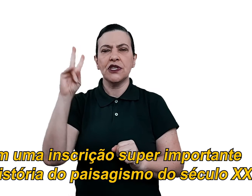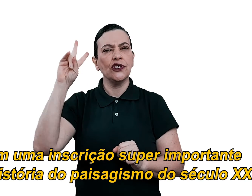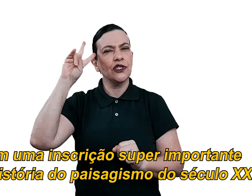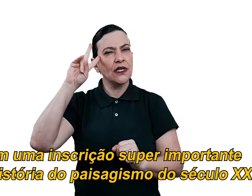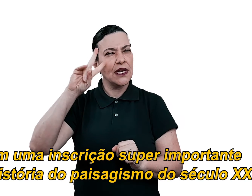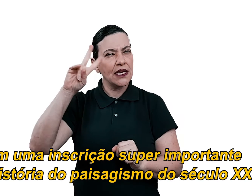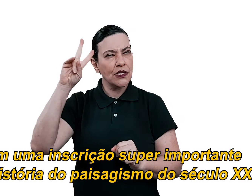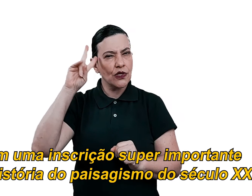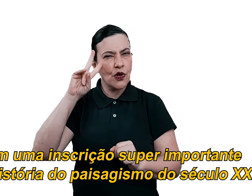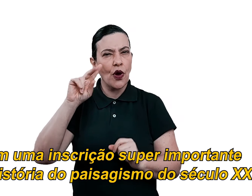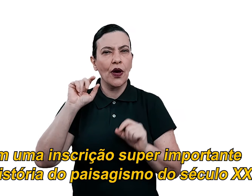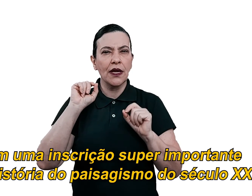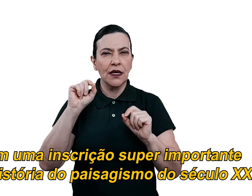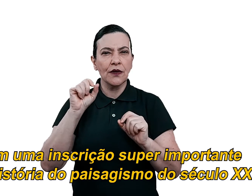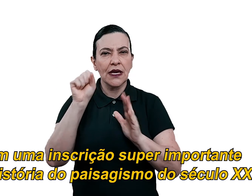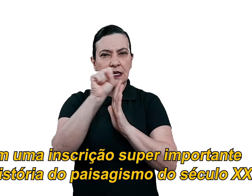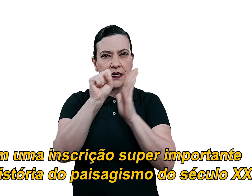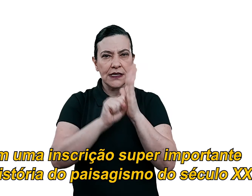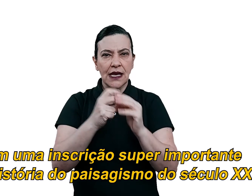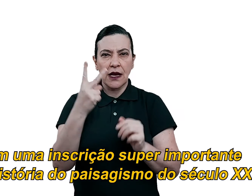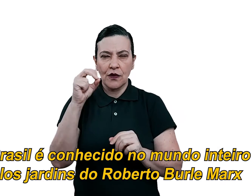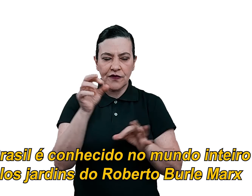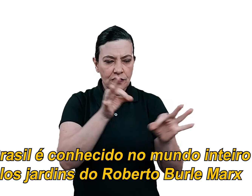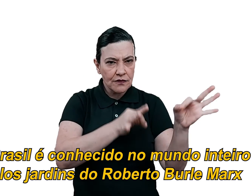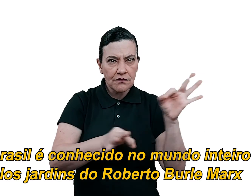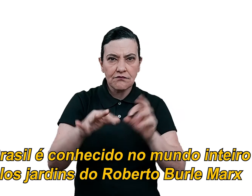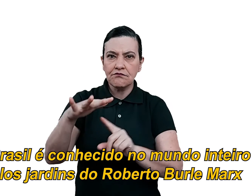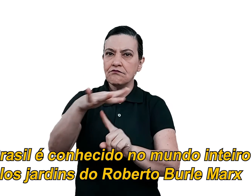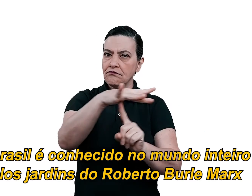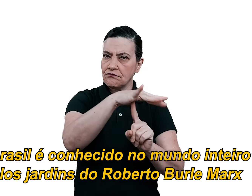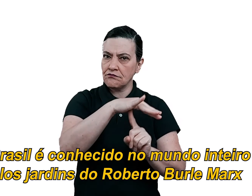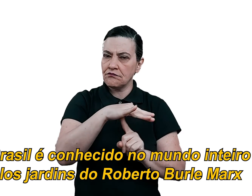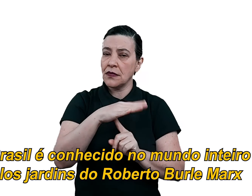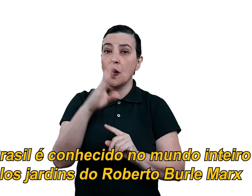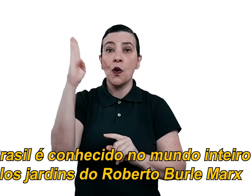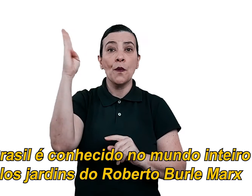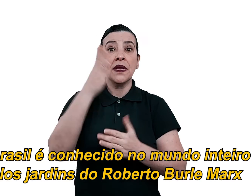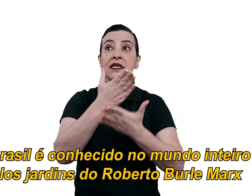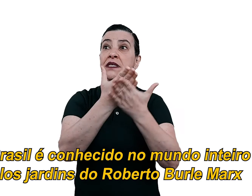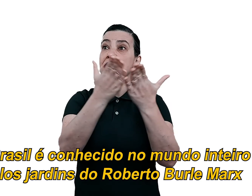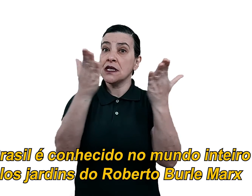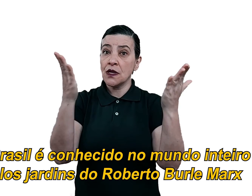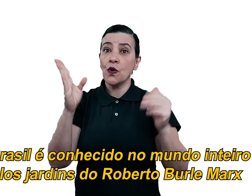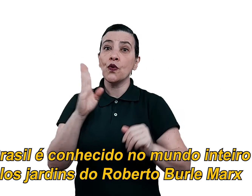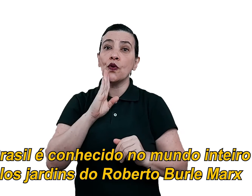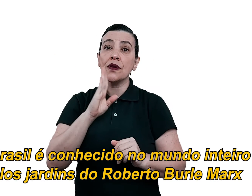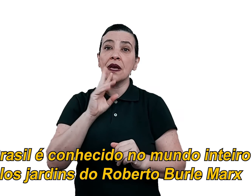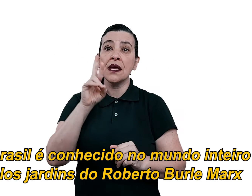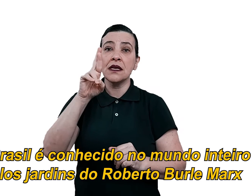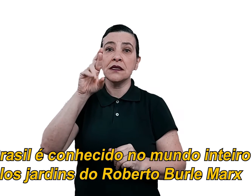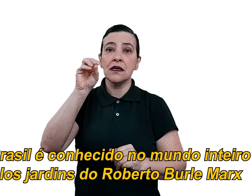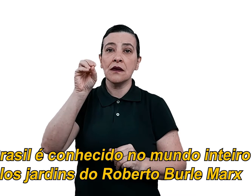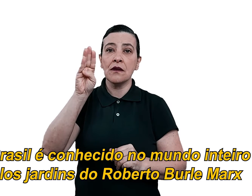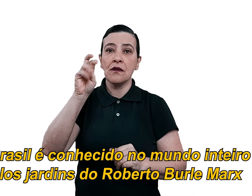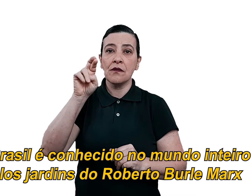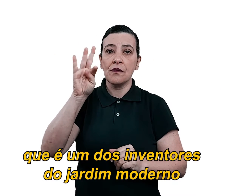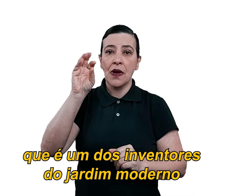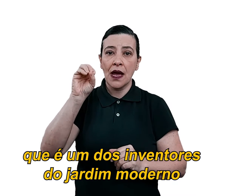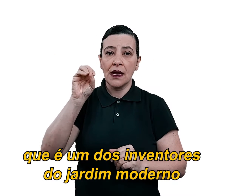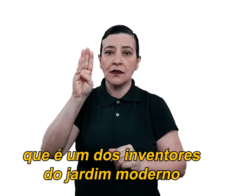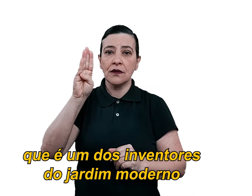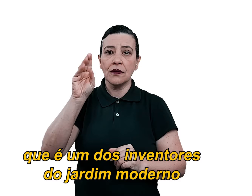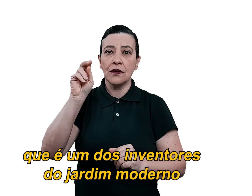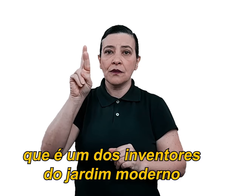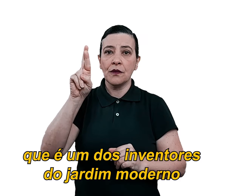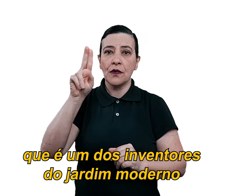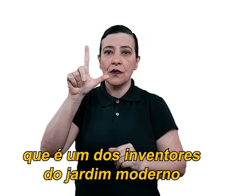na história do paisagismo do século XX. O Brasil é conhecido no mundo inteiro pelos jardins do Roberto Burle Marx,